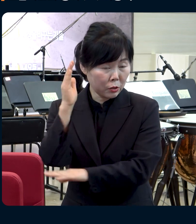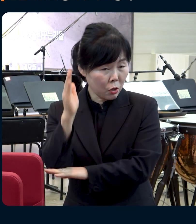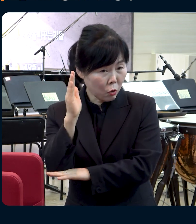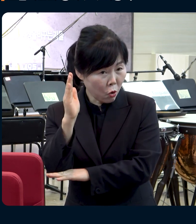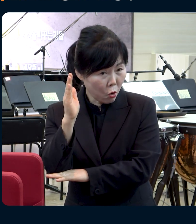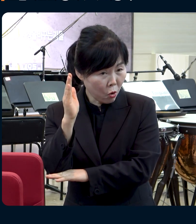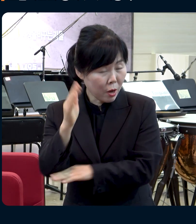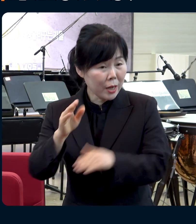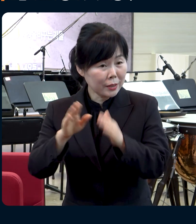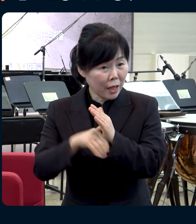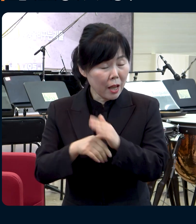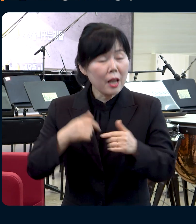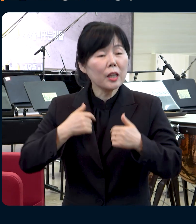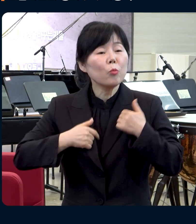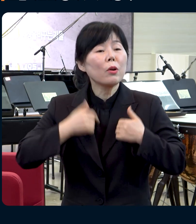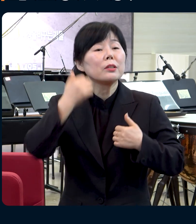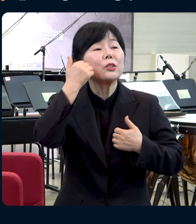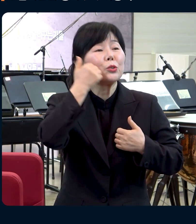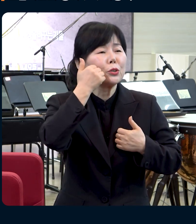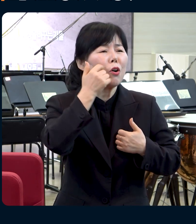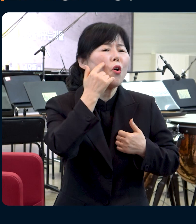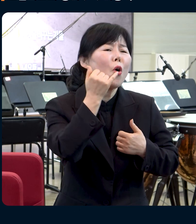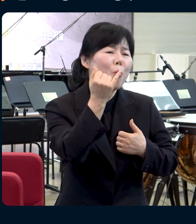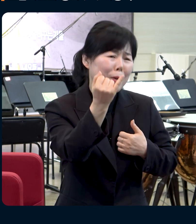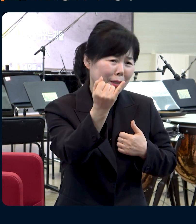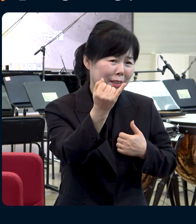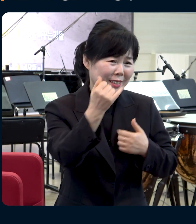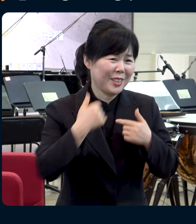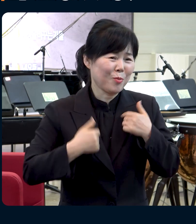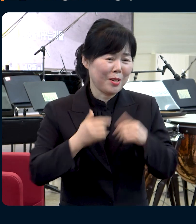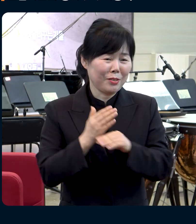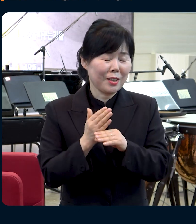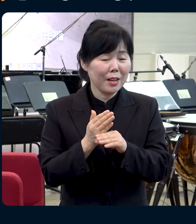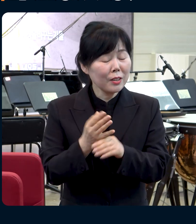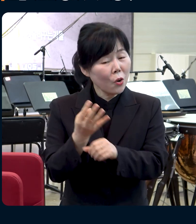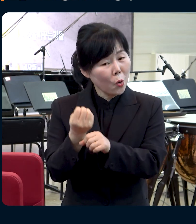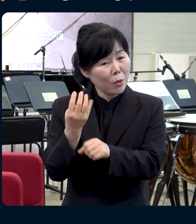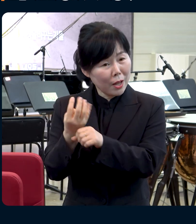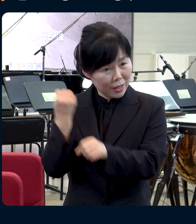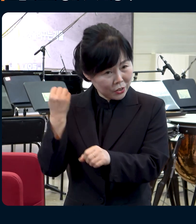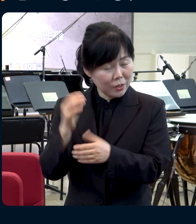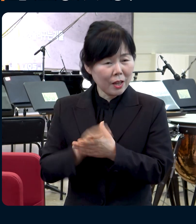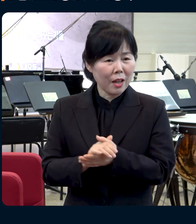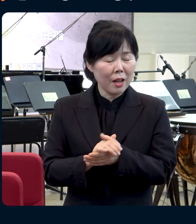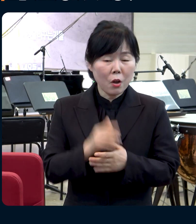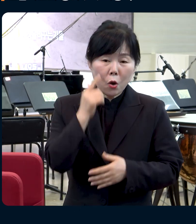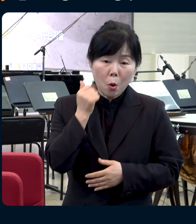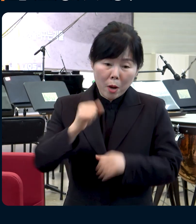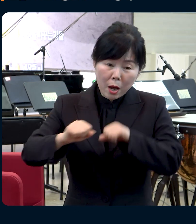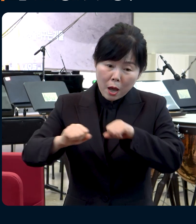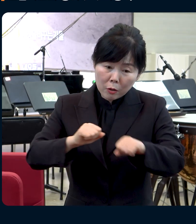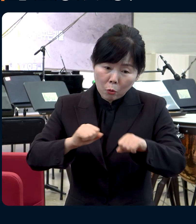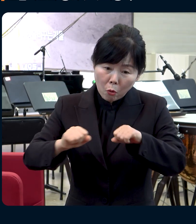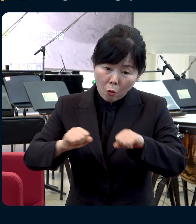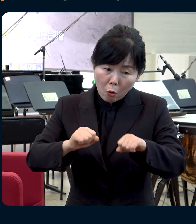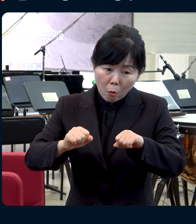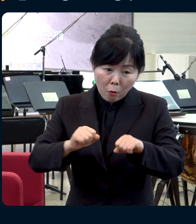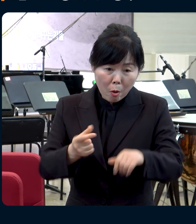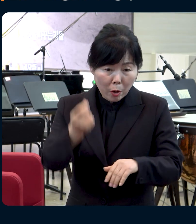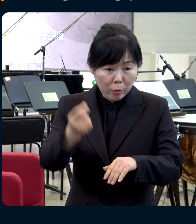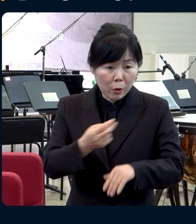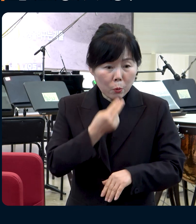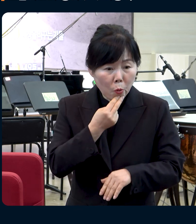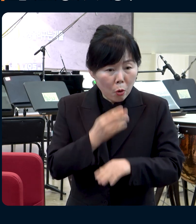기뻐하실까요? 바로 어머님이지요. 근데 몇 해 전에 우리 어머님이 점점 행동이 좀 느려지시는 겁니다.